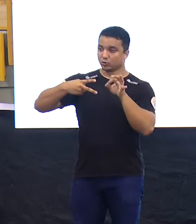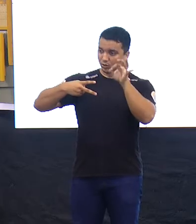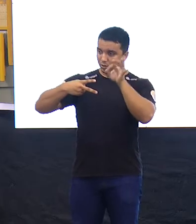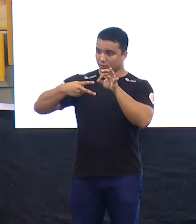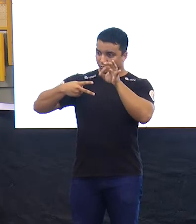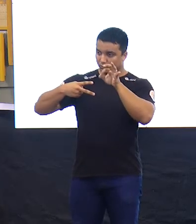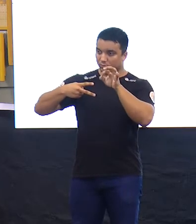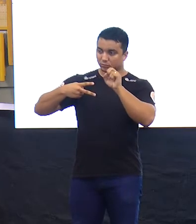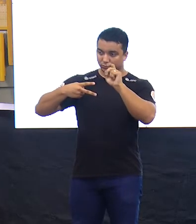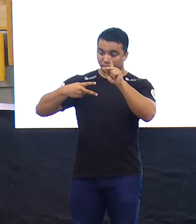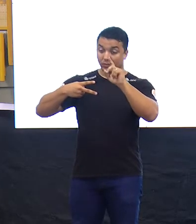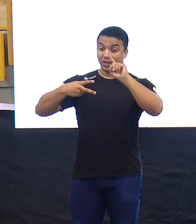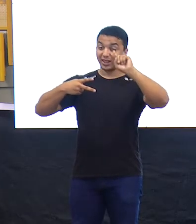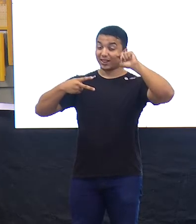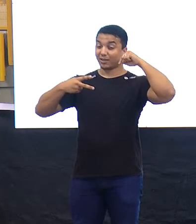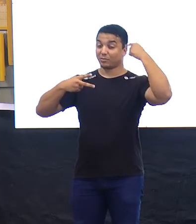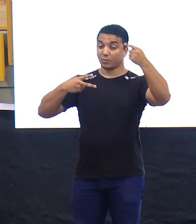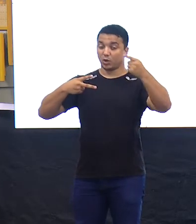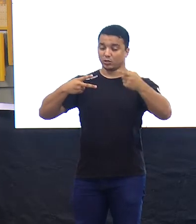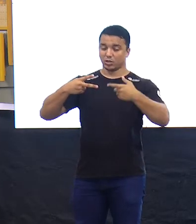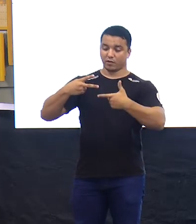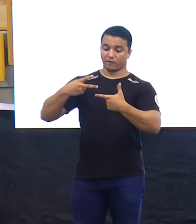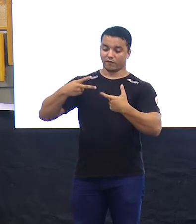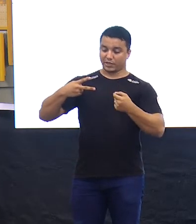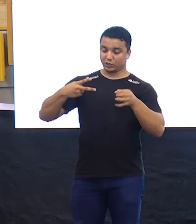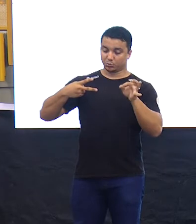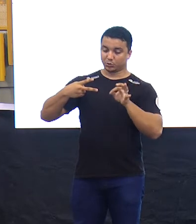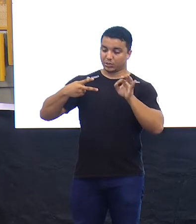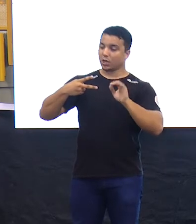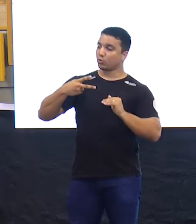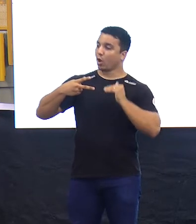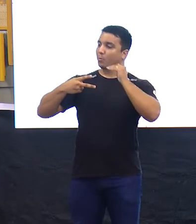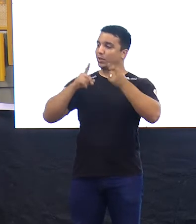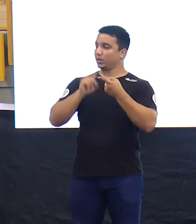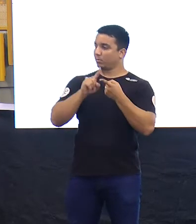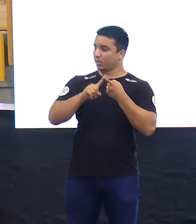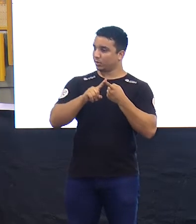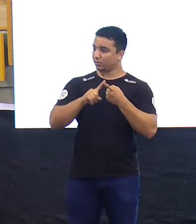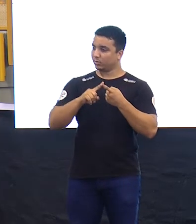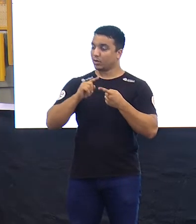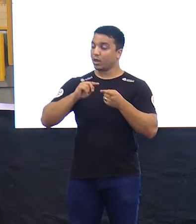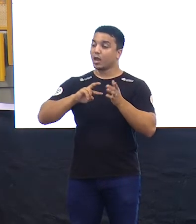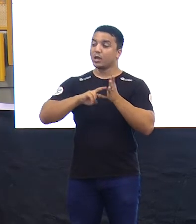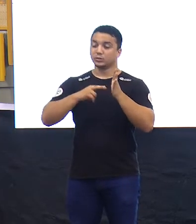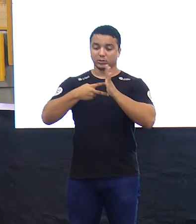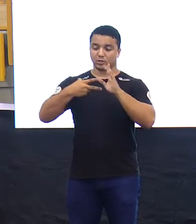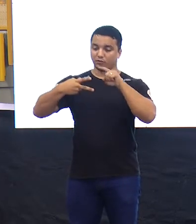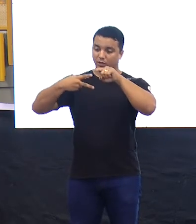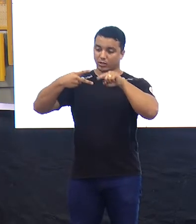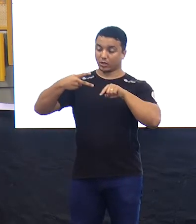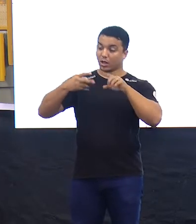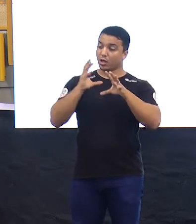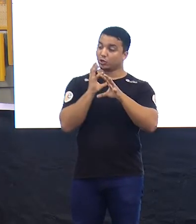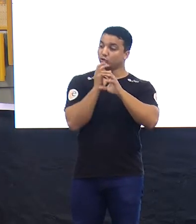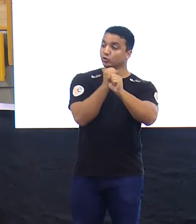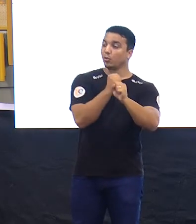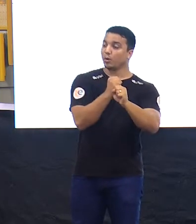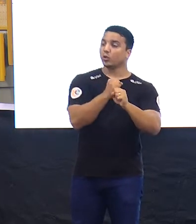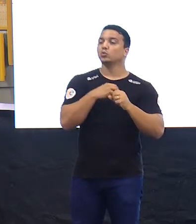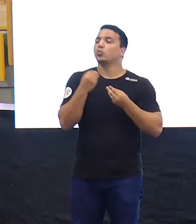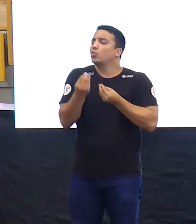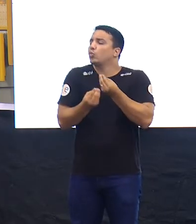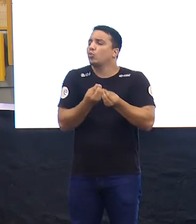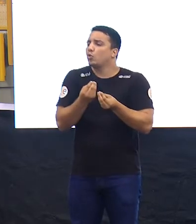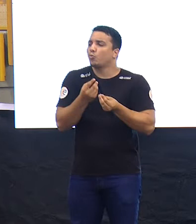30%, depois ele vai dar um aumento de 20%. Esses 2 aumentos